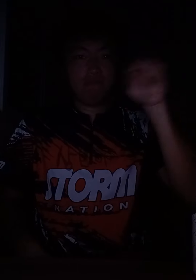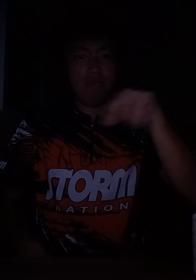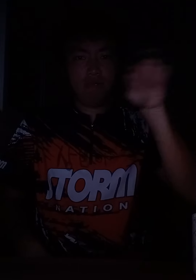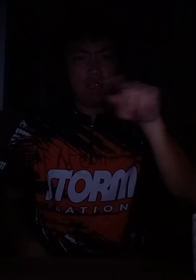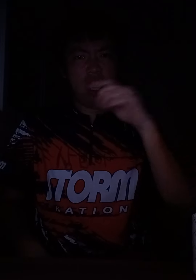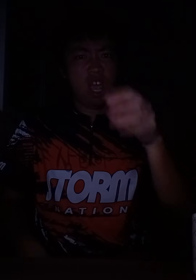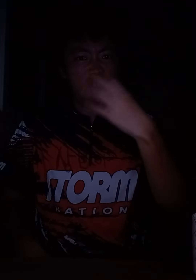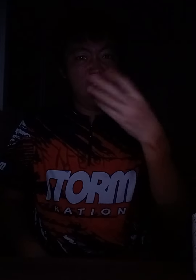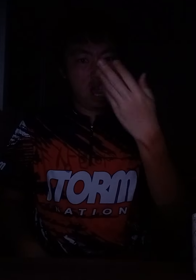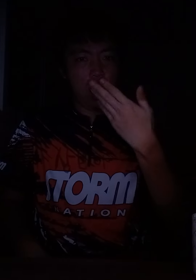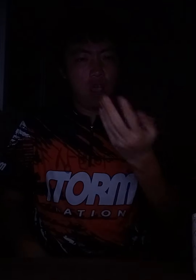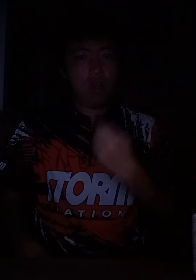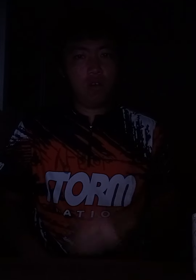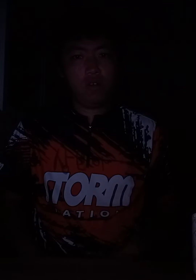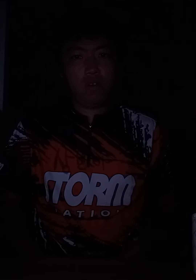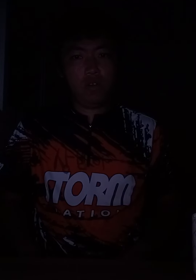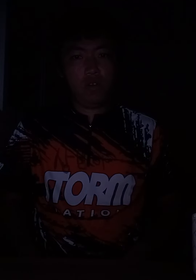승무원에게 고함을 지릅니다.